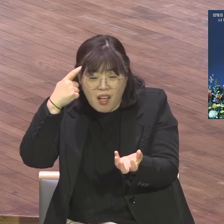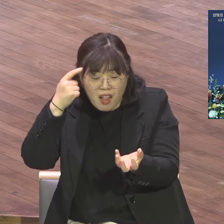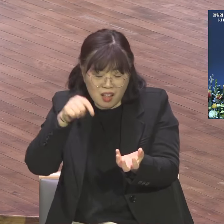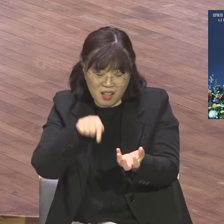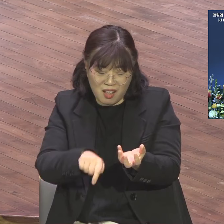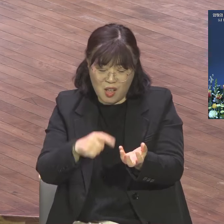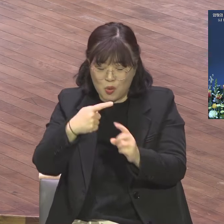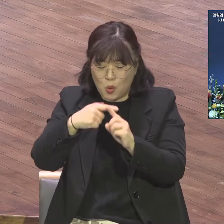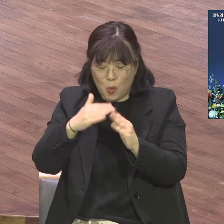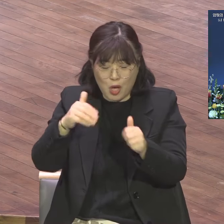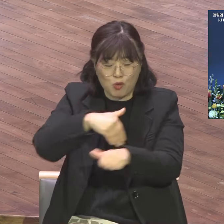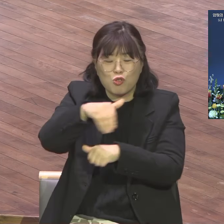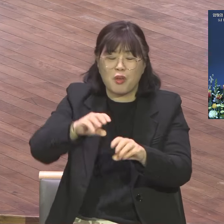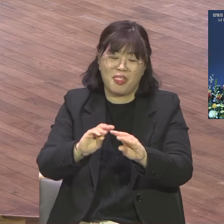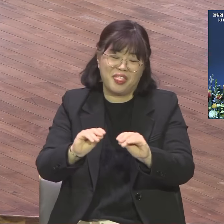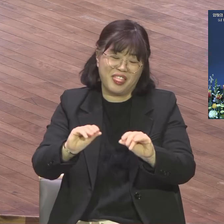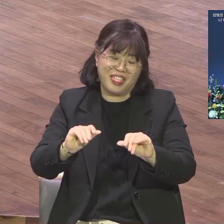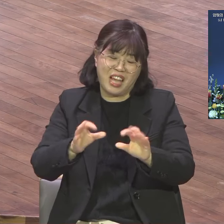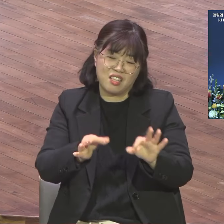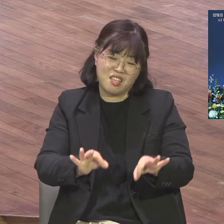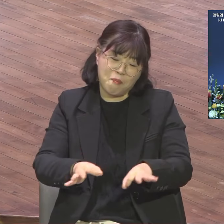있겠지만 이 교회 중심